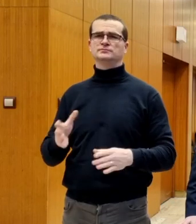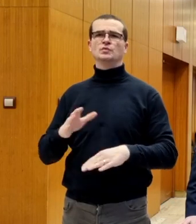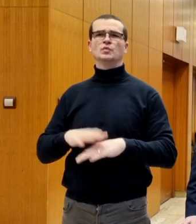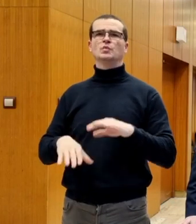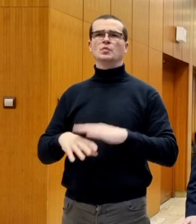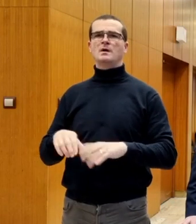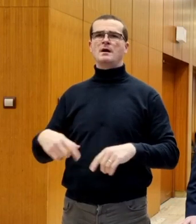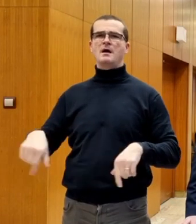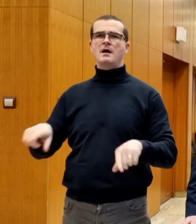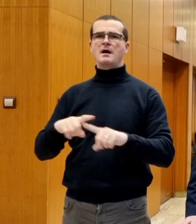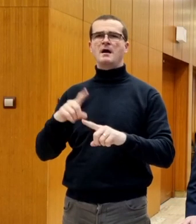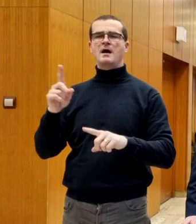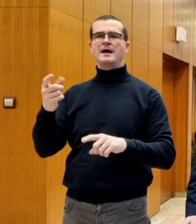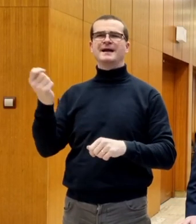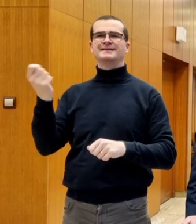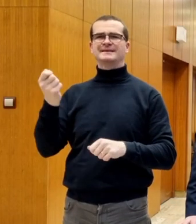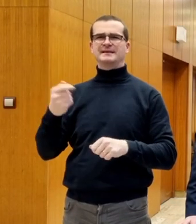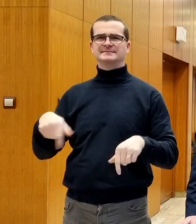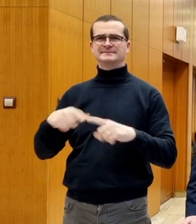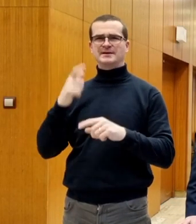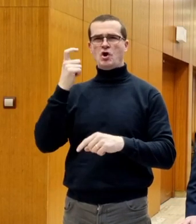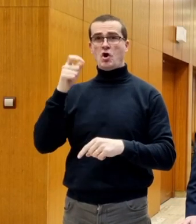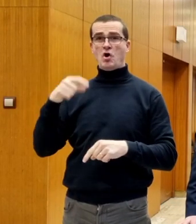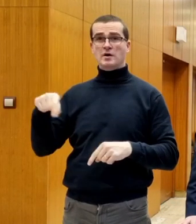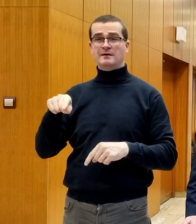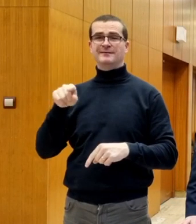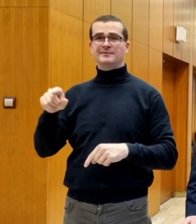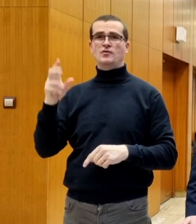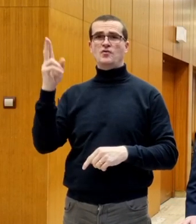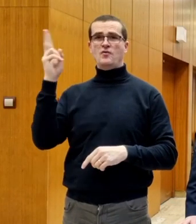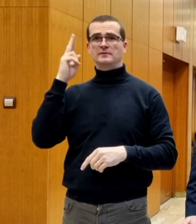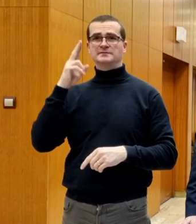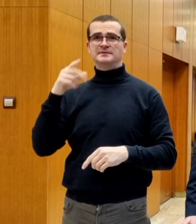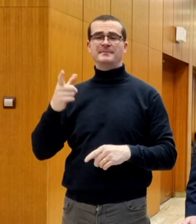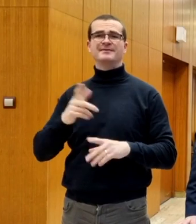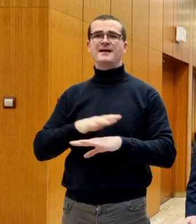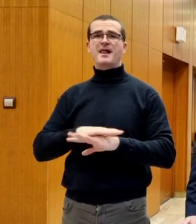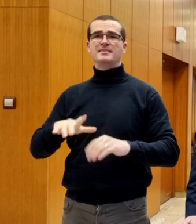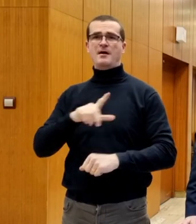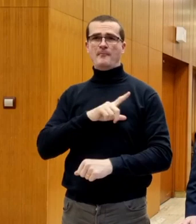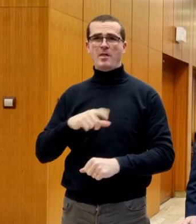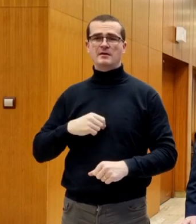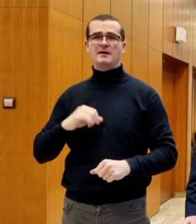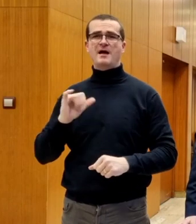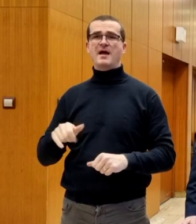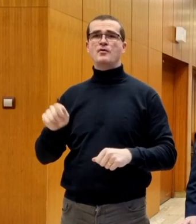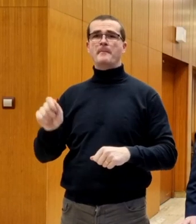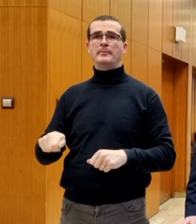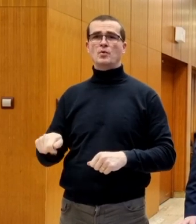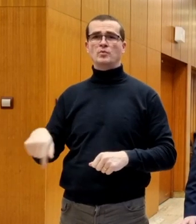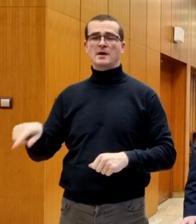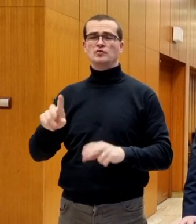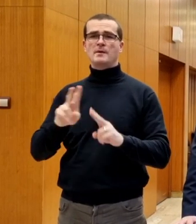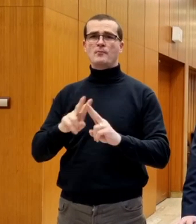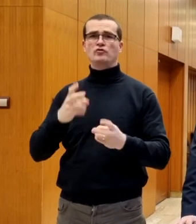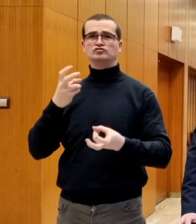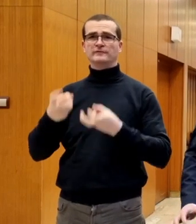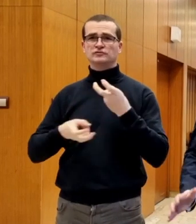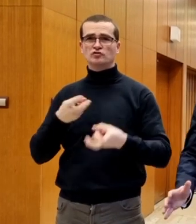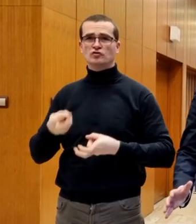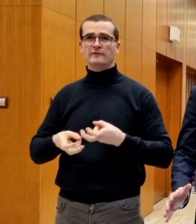orgánom činných v trestnom konaní. To znamená, že nielen polícia, ale aj prokuratúra môže